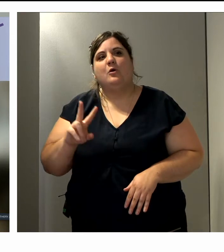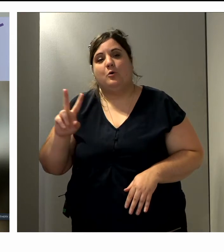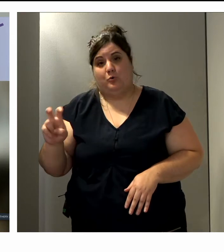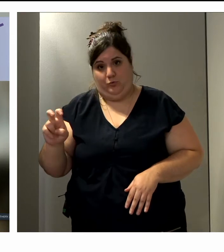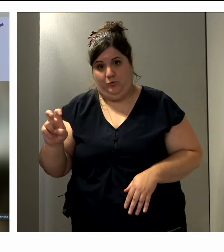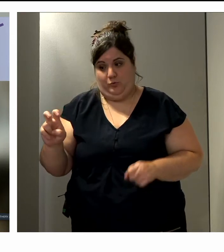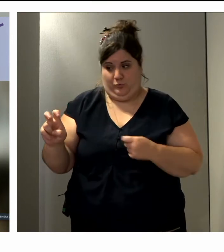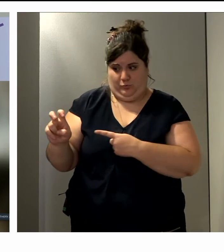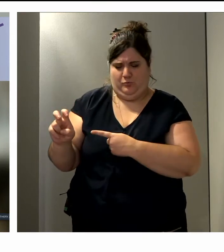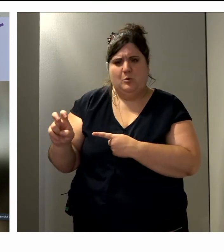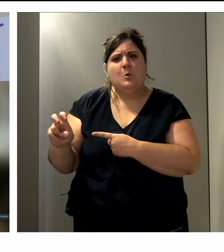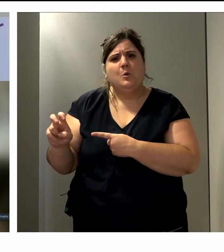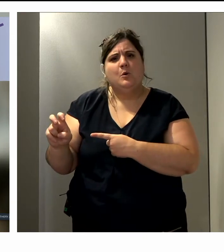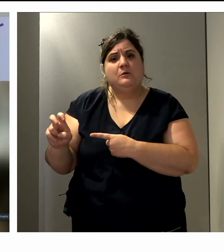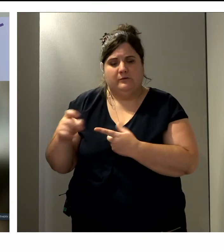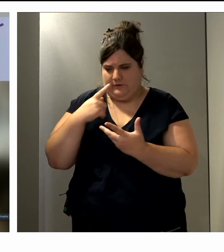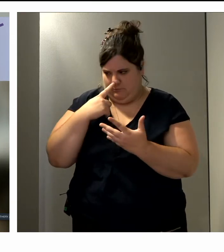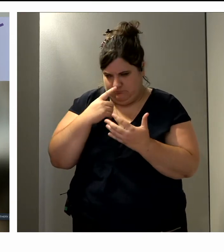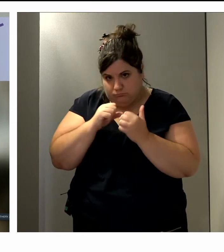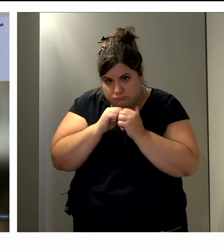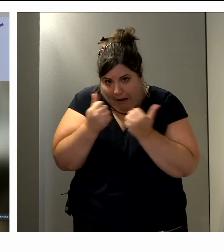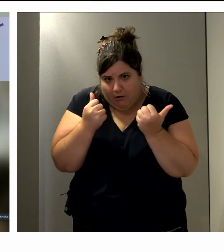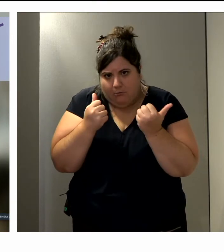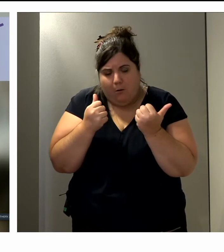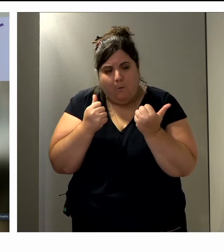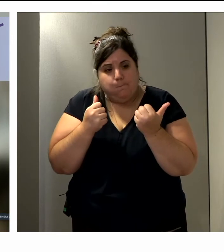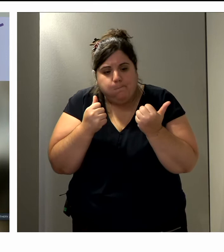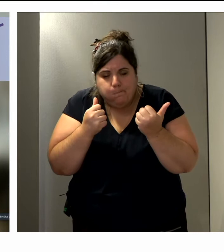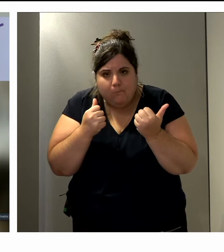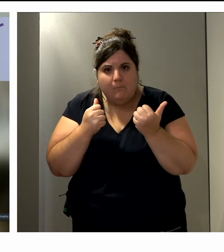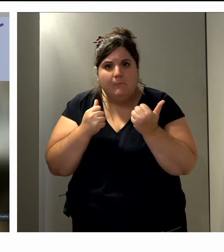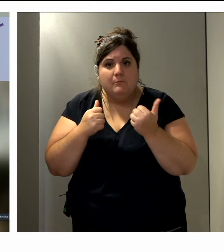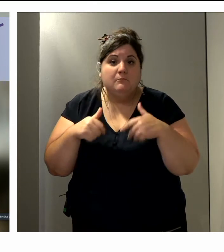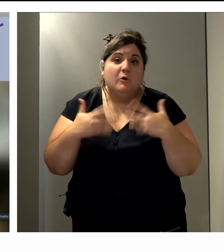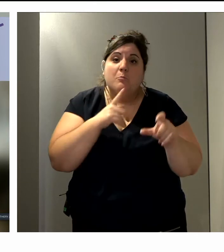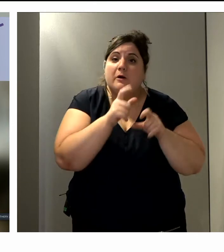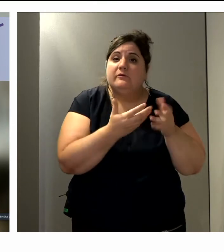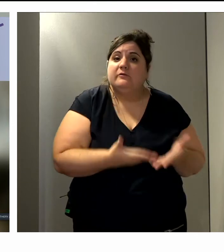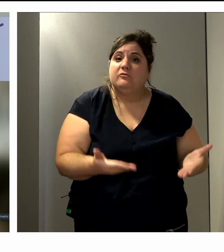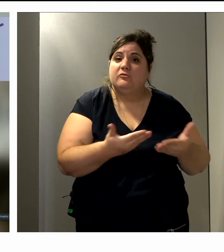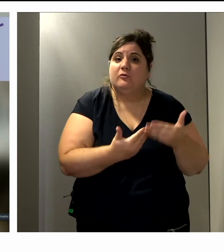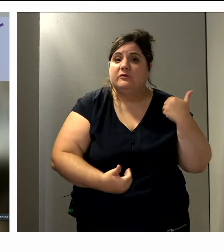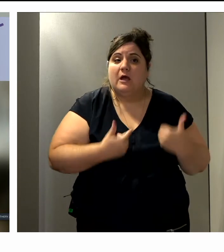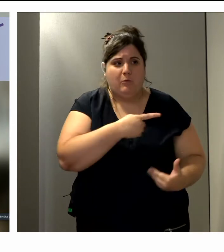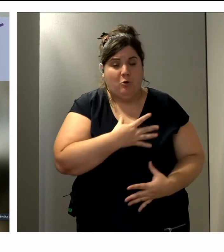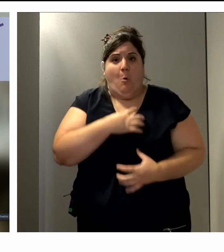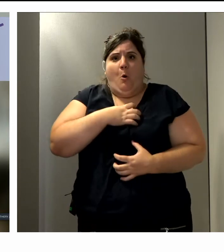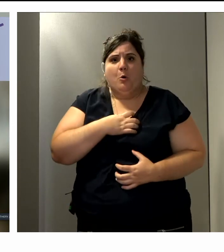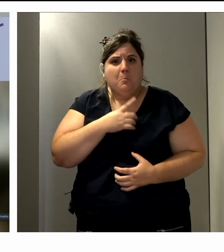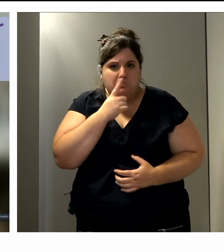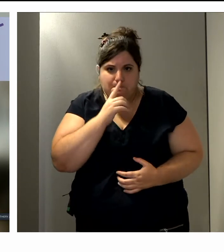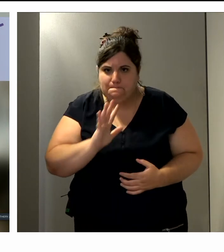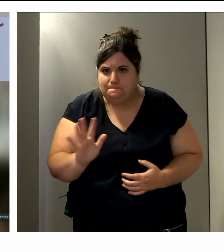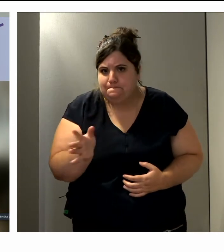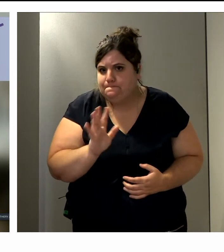contradiction en elle-même ne me choque pas. Et je ne pense pas me tromper en avançant qu'elle ne choquera pas beaucoup de personnes en situation de handicap, parce que cette citation, elle est